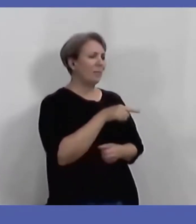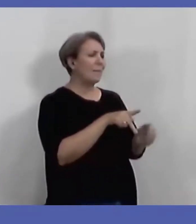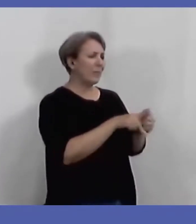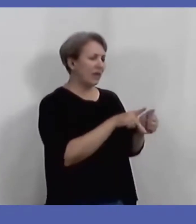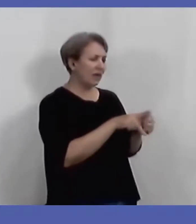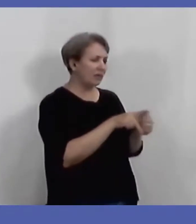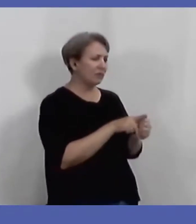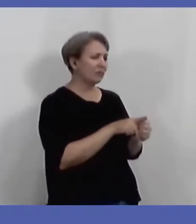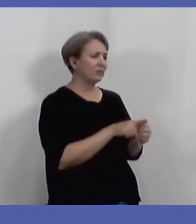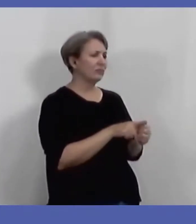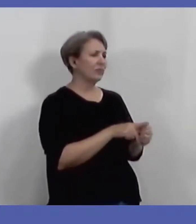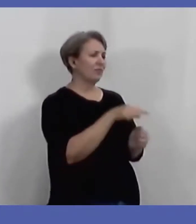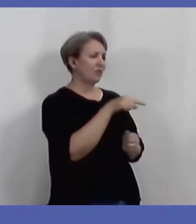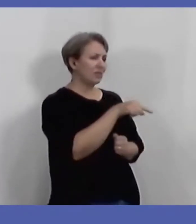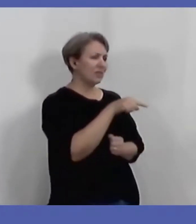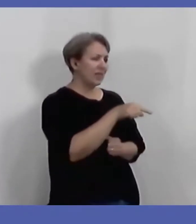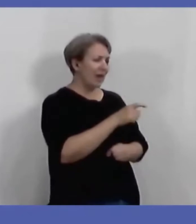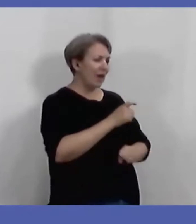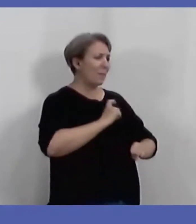ou rocha